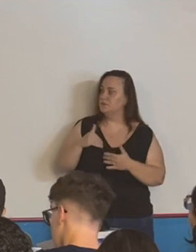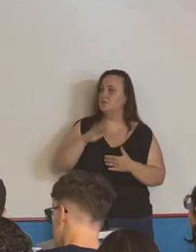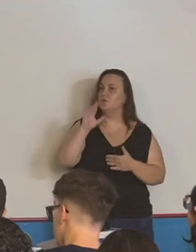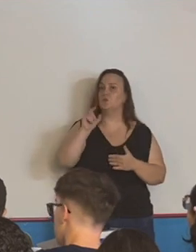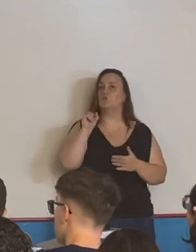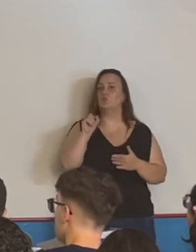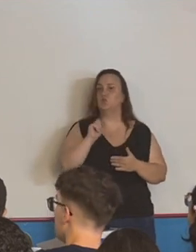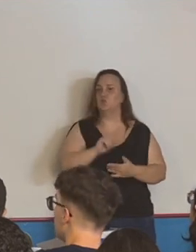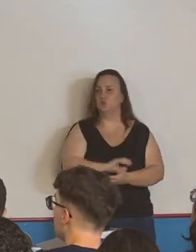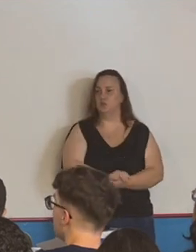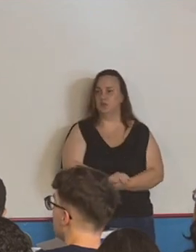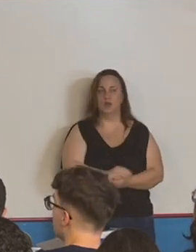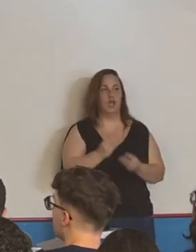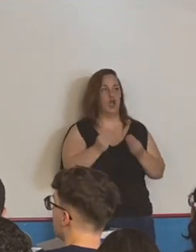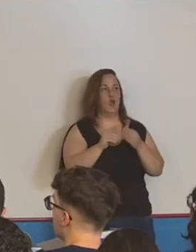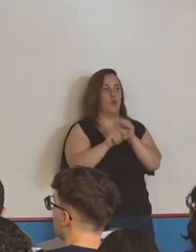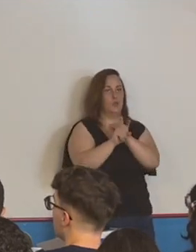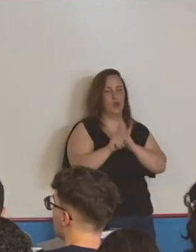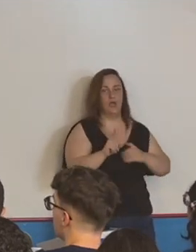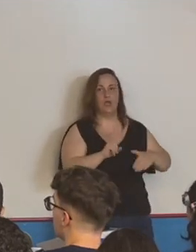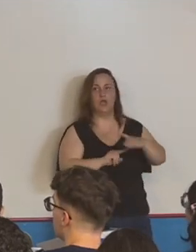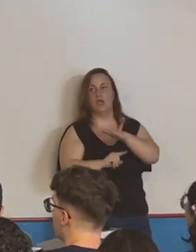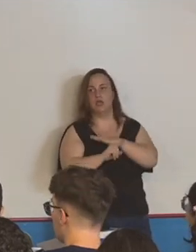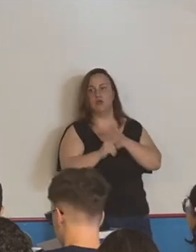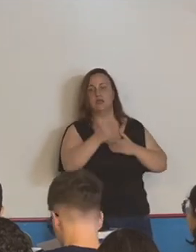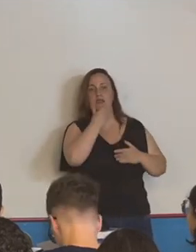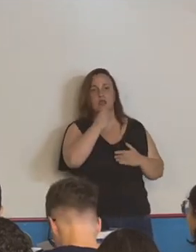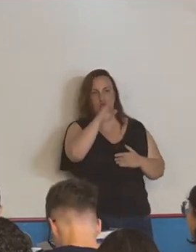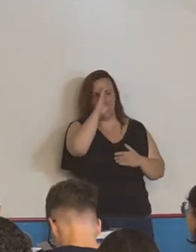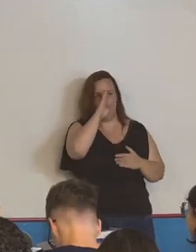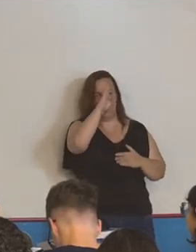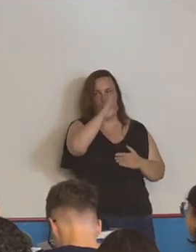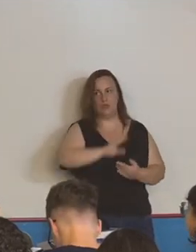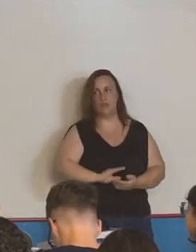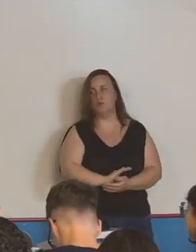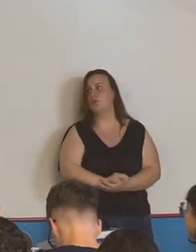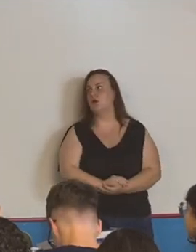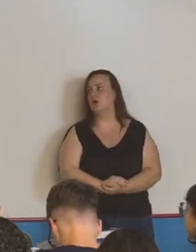questão de uma sociedade patriarcal que a gente vive.